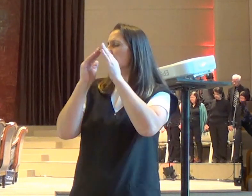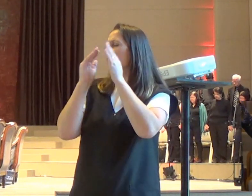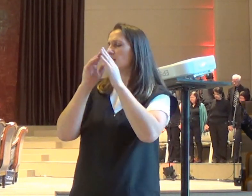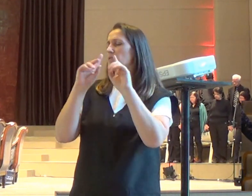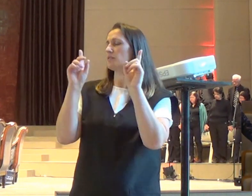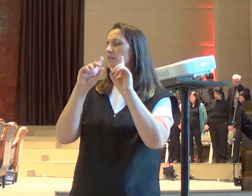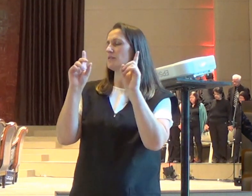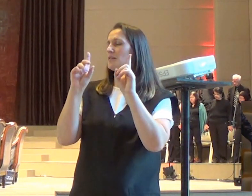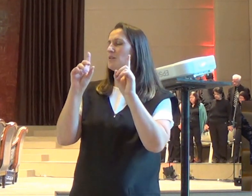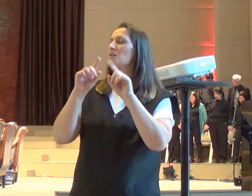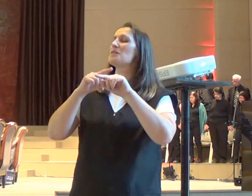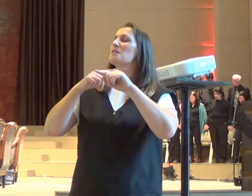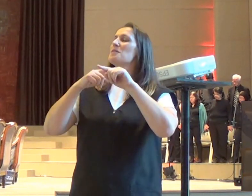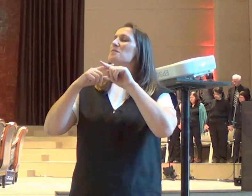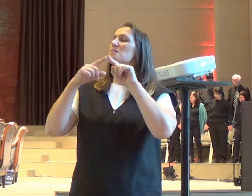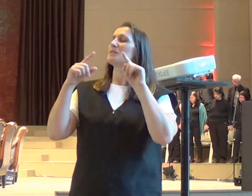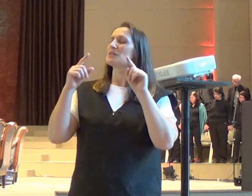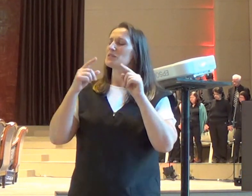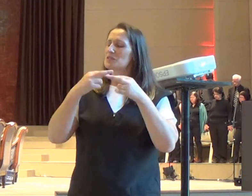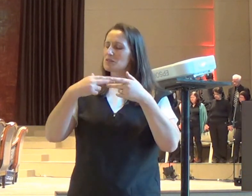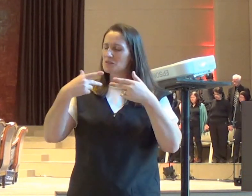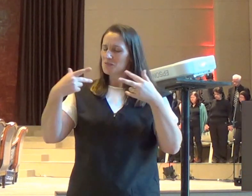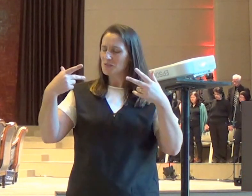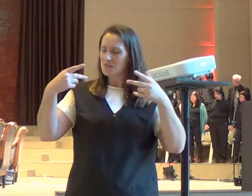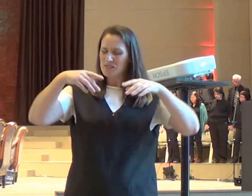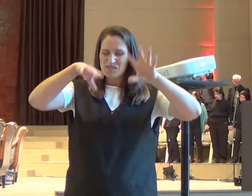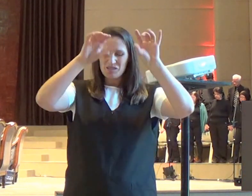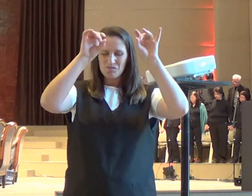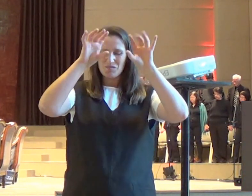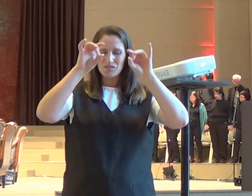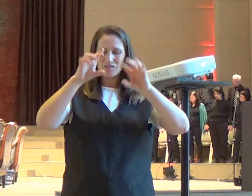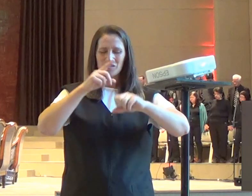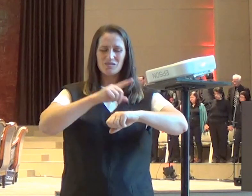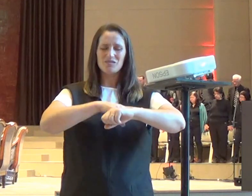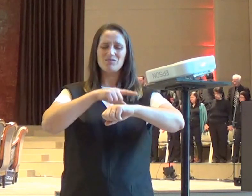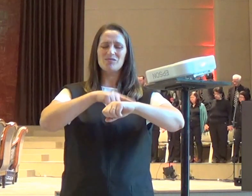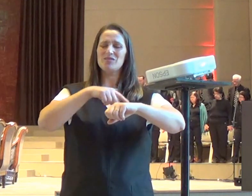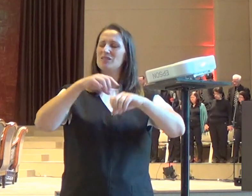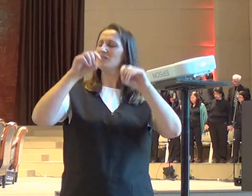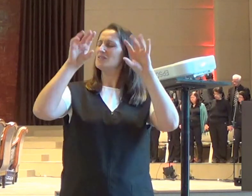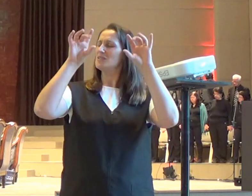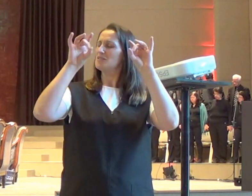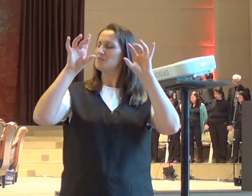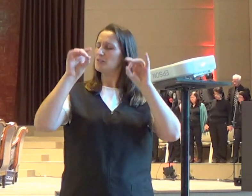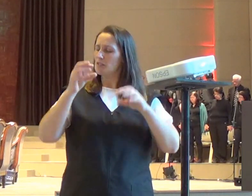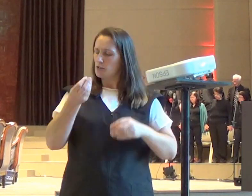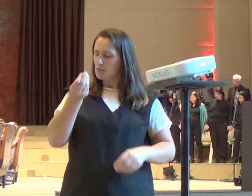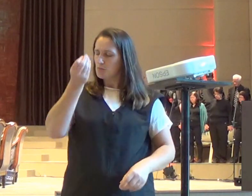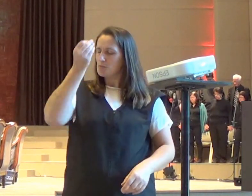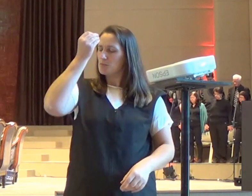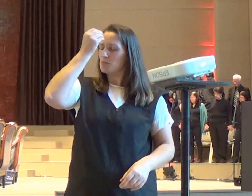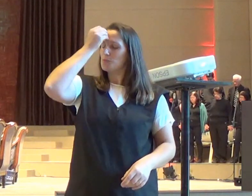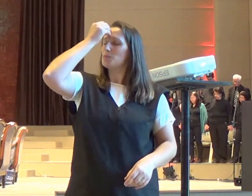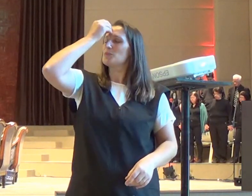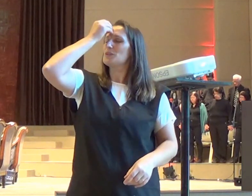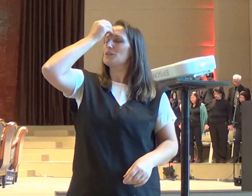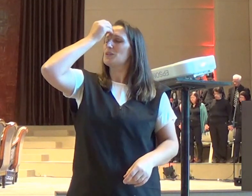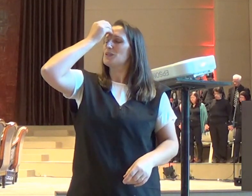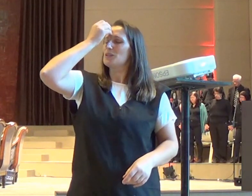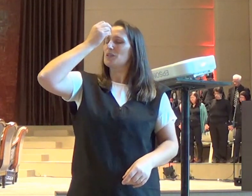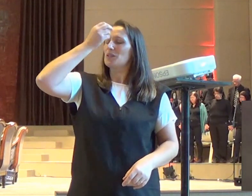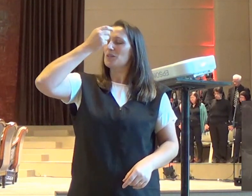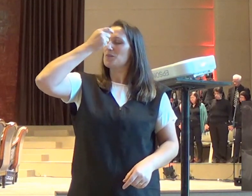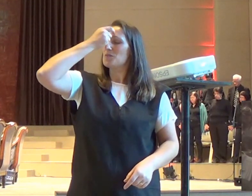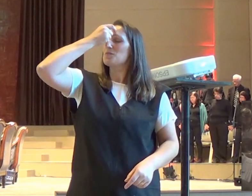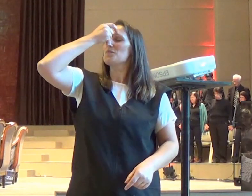coisas preciosas que ninguém pode roubar da gente que estão inculcadas na nossa mente e